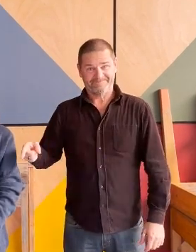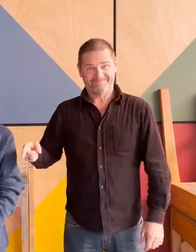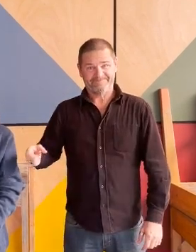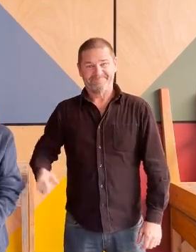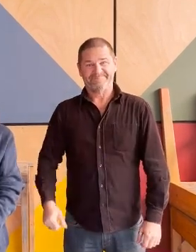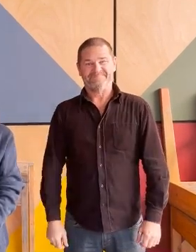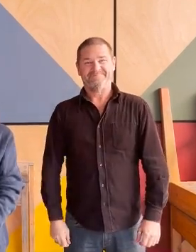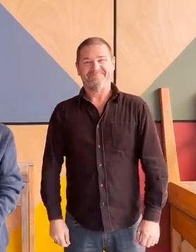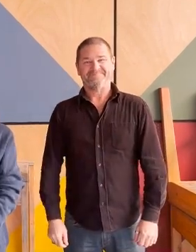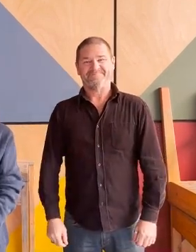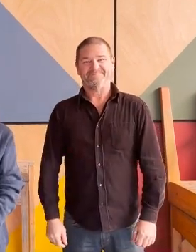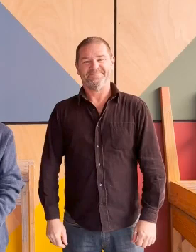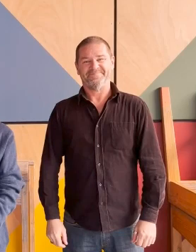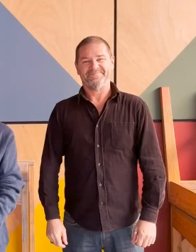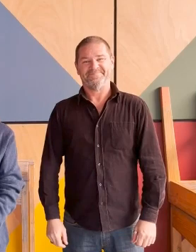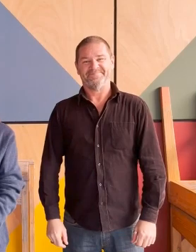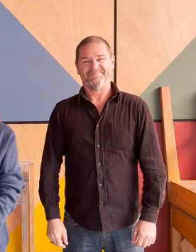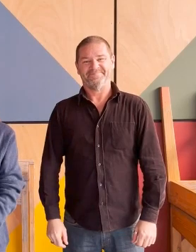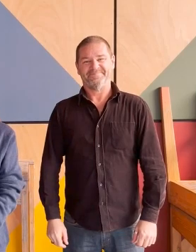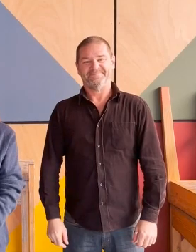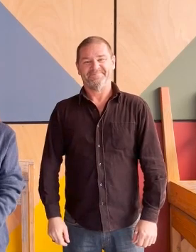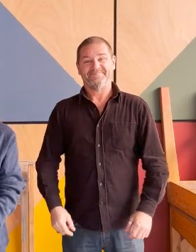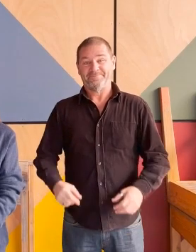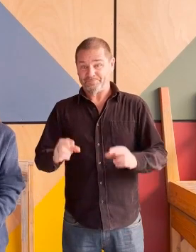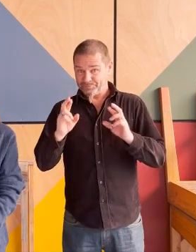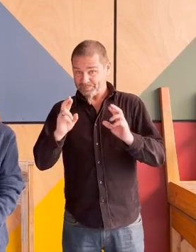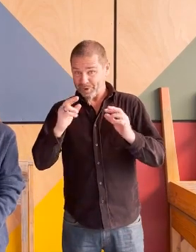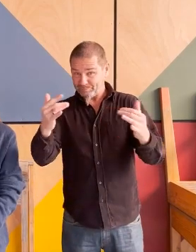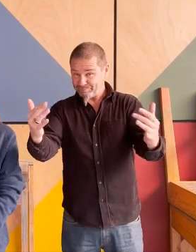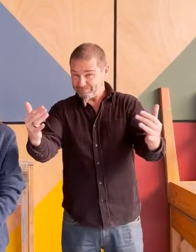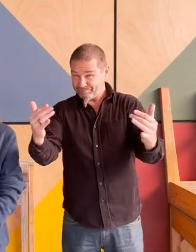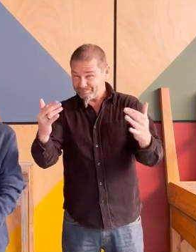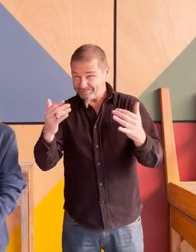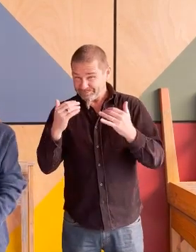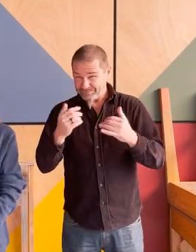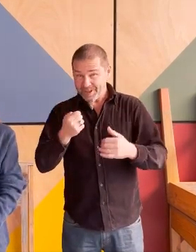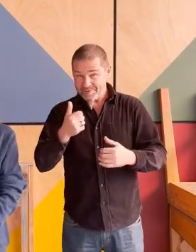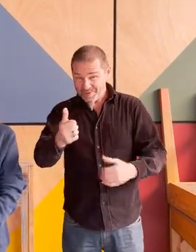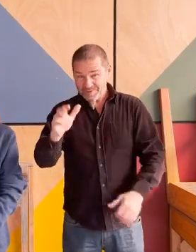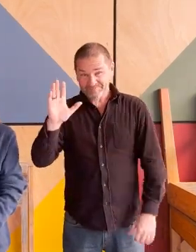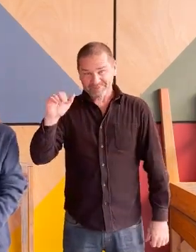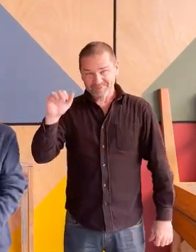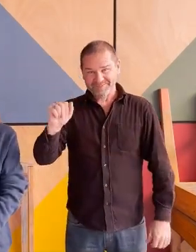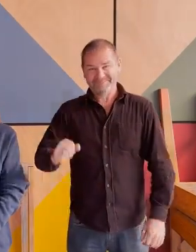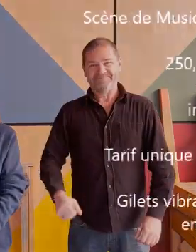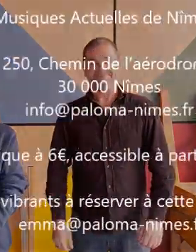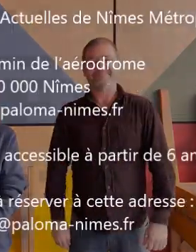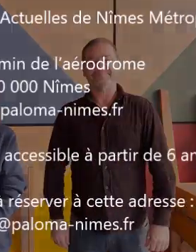emma@paloma-nimes.fr. Nous espérons vous voir nombreux. À bientôt!